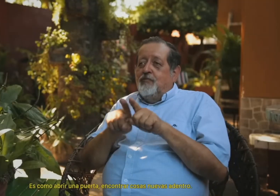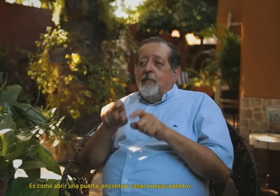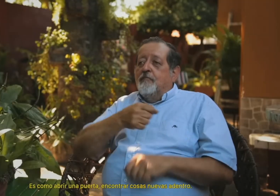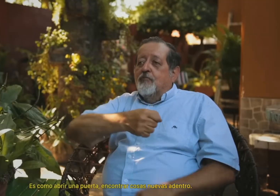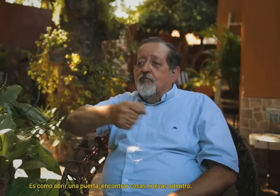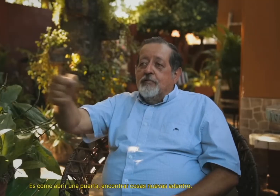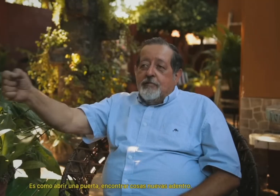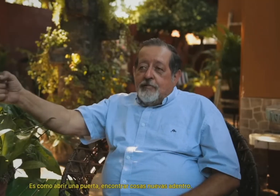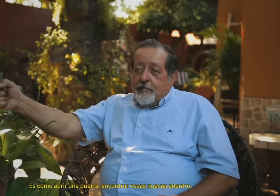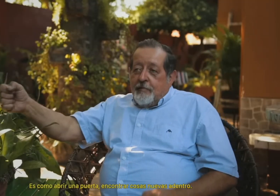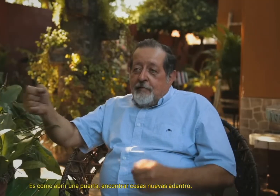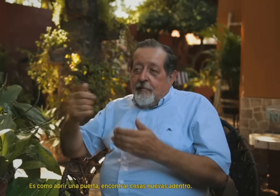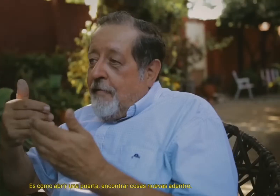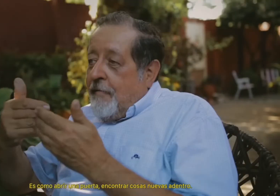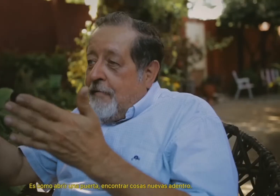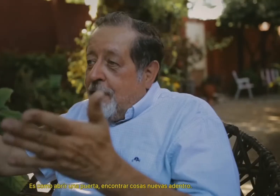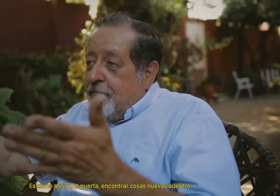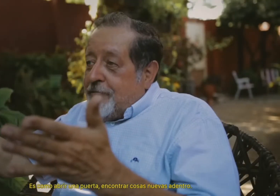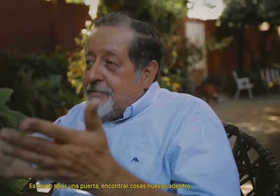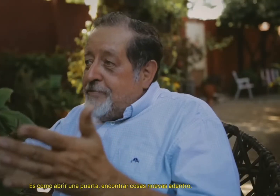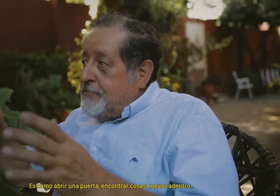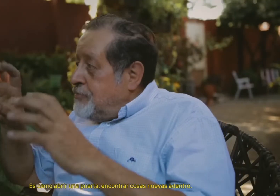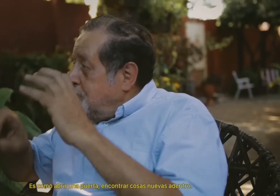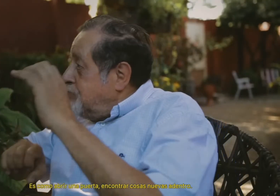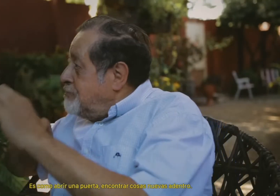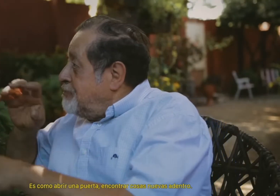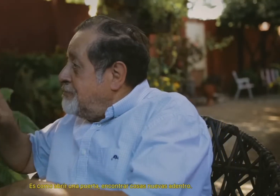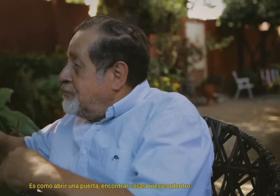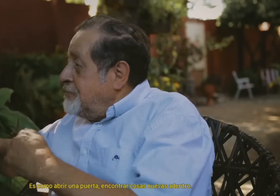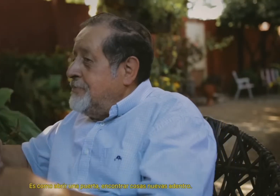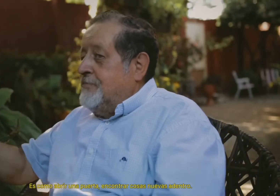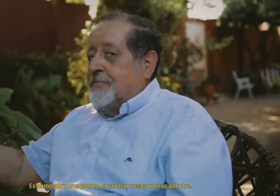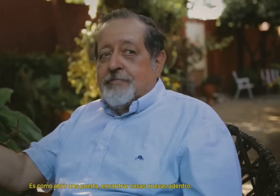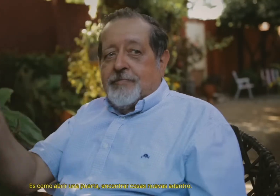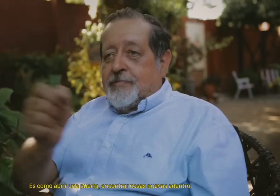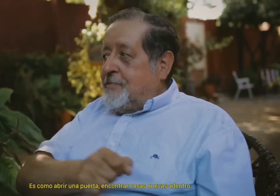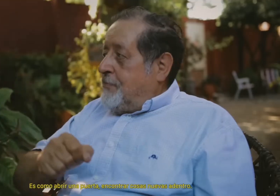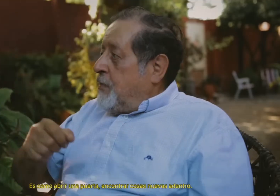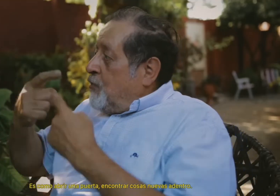Es como abrir una puerta, encontrar cosas nuevas.